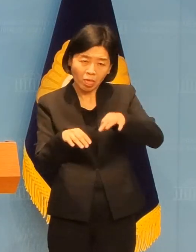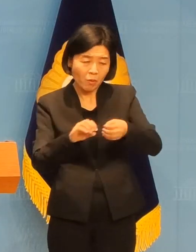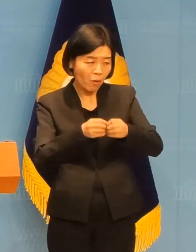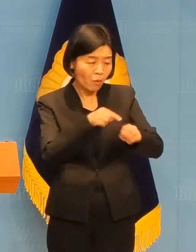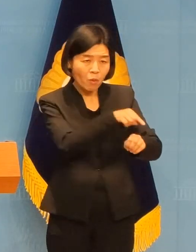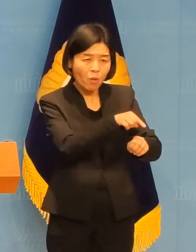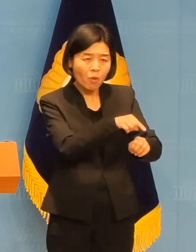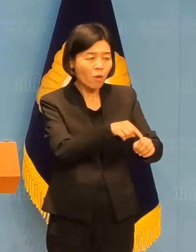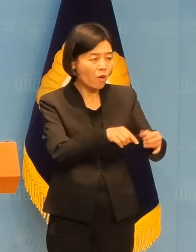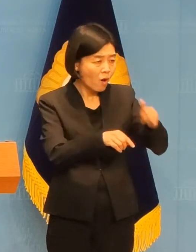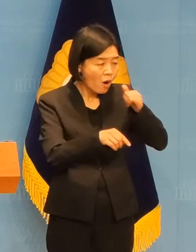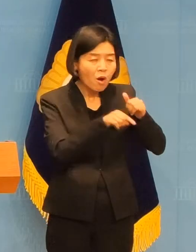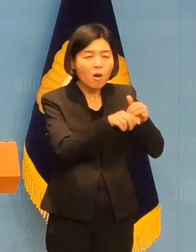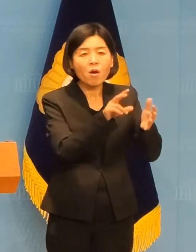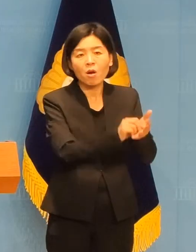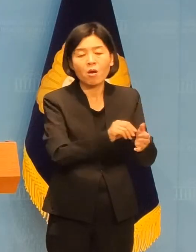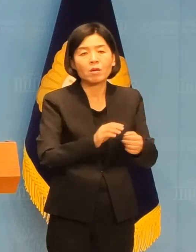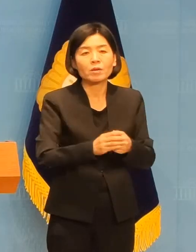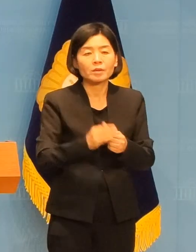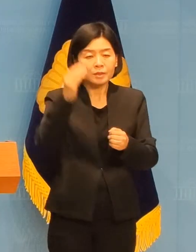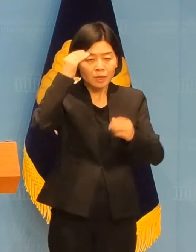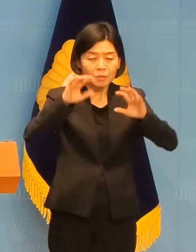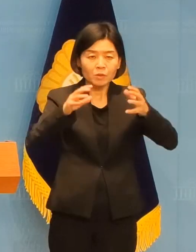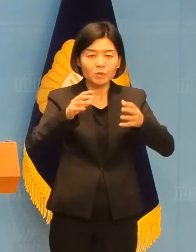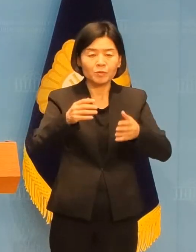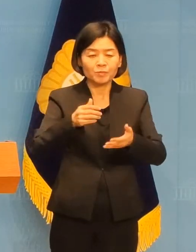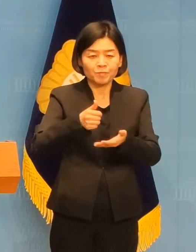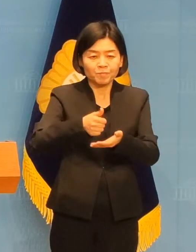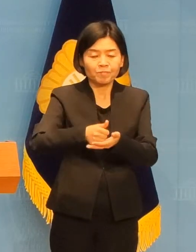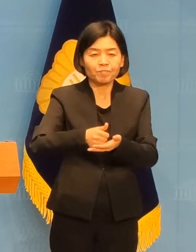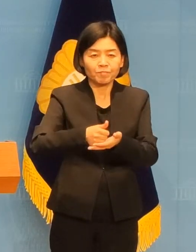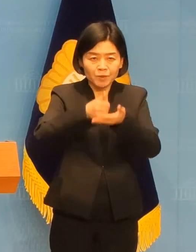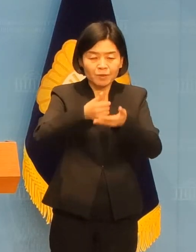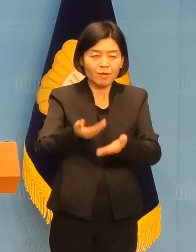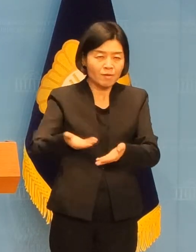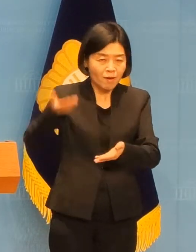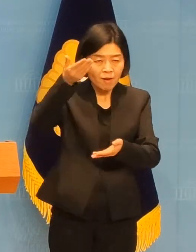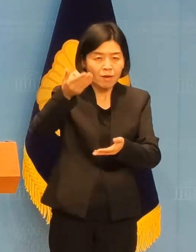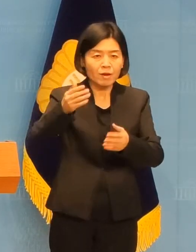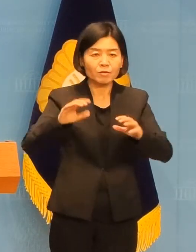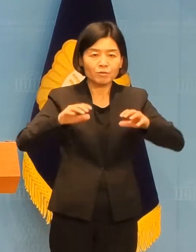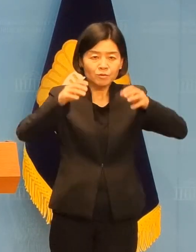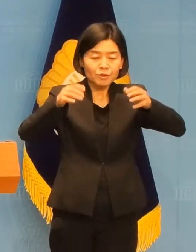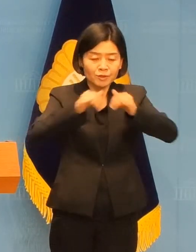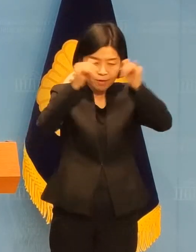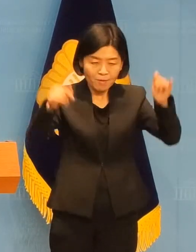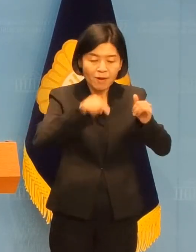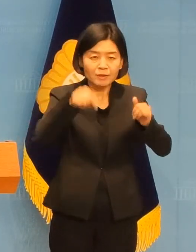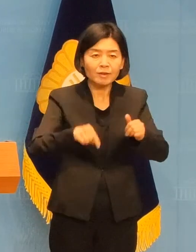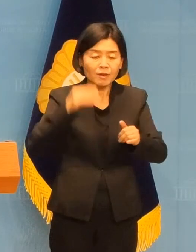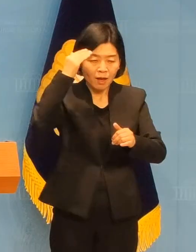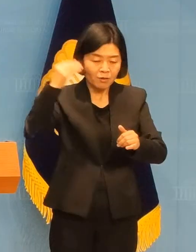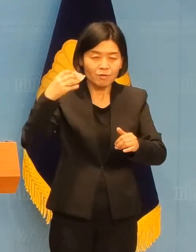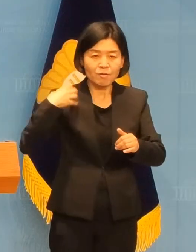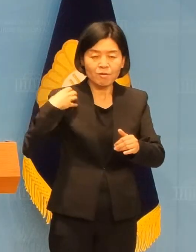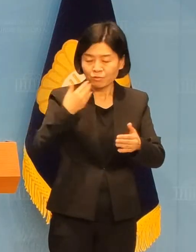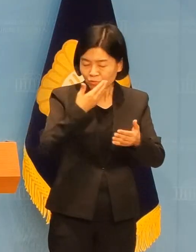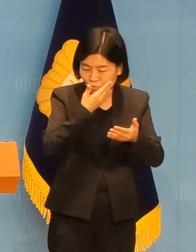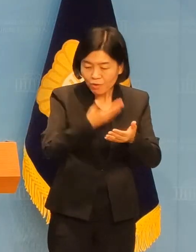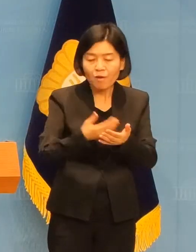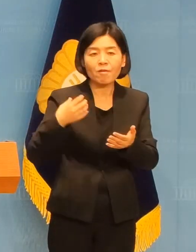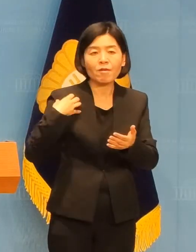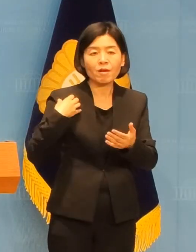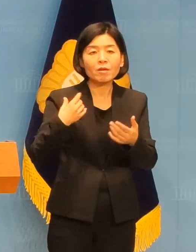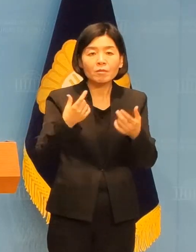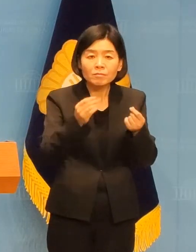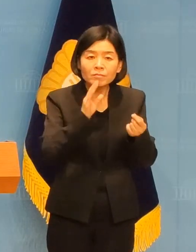동시에 나타나고 있습니다. 대한민국의 위상을 더욱 높이고 국제 질서 속에서 중요한 역할을 수행해야 할 시점에